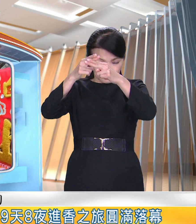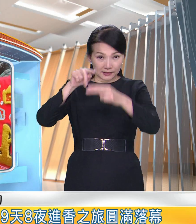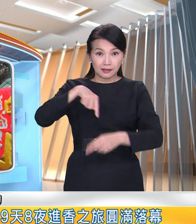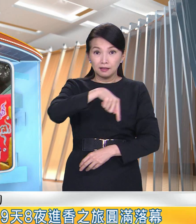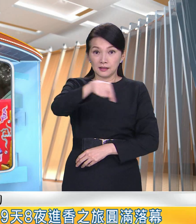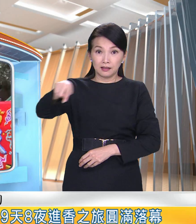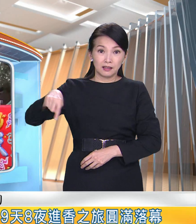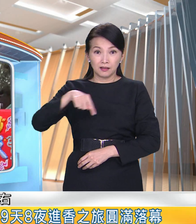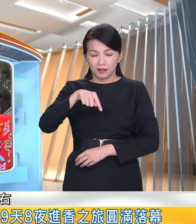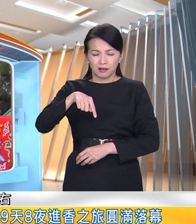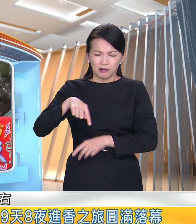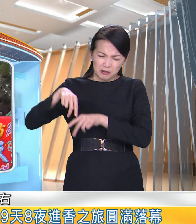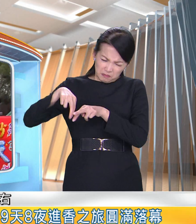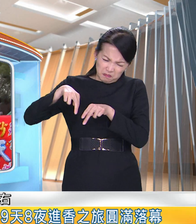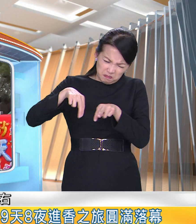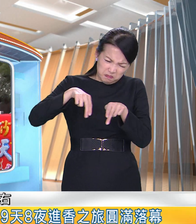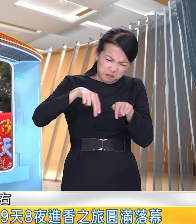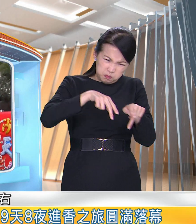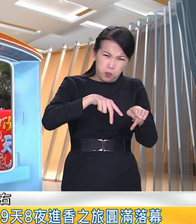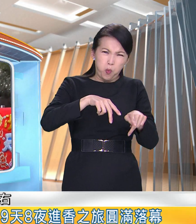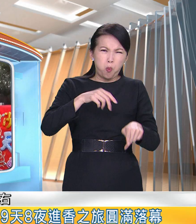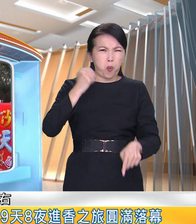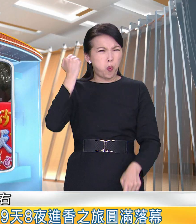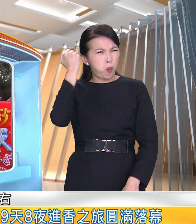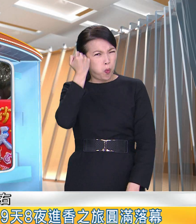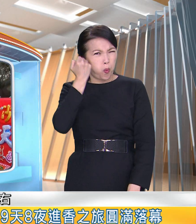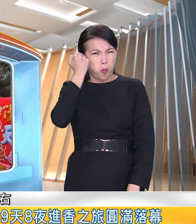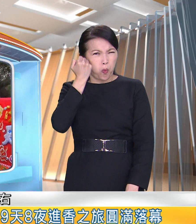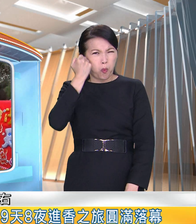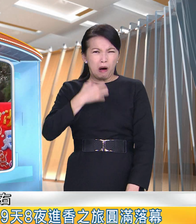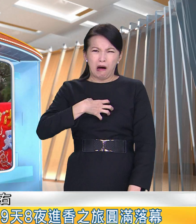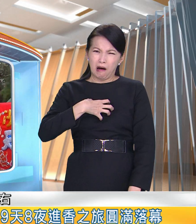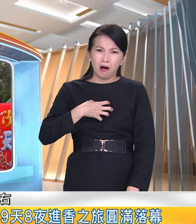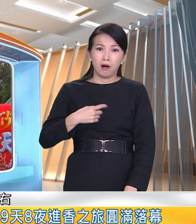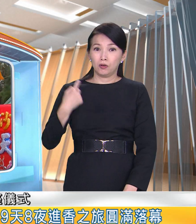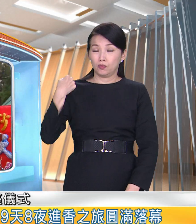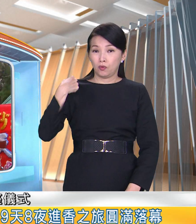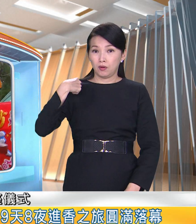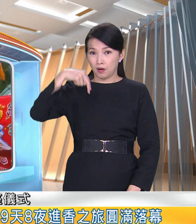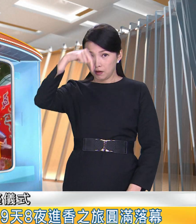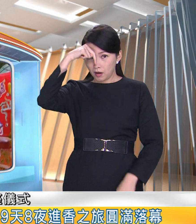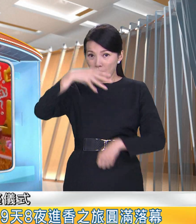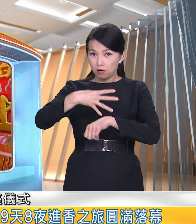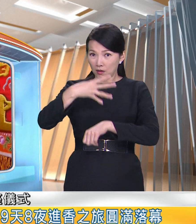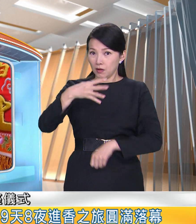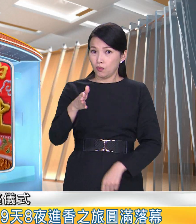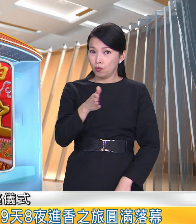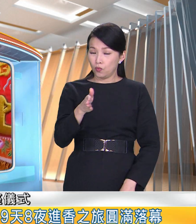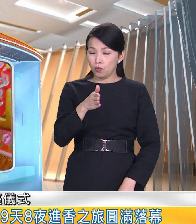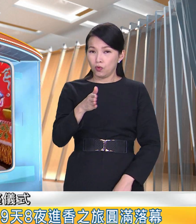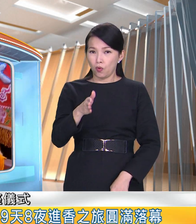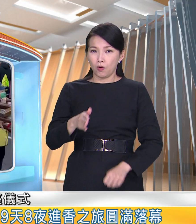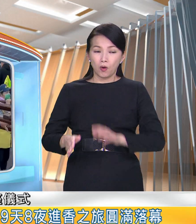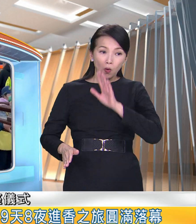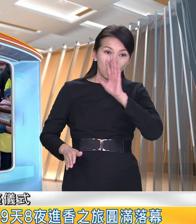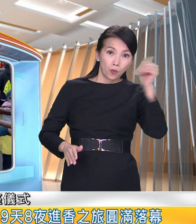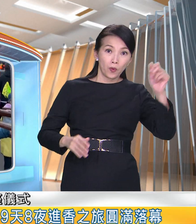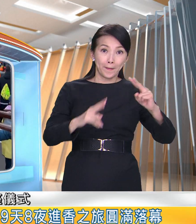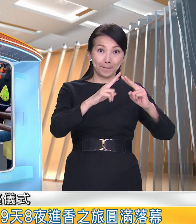在昨天下午4点钟左右，完成了回宫入庙安坐仪式。